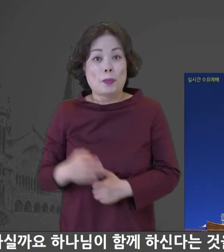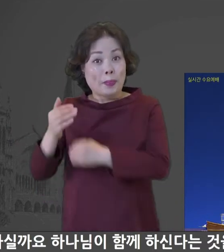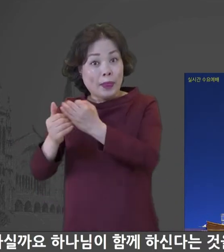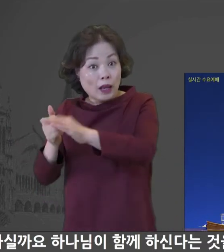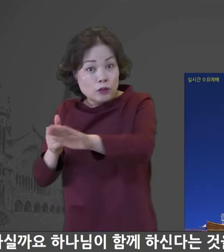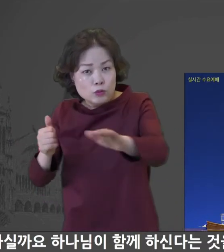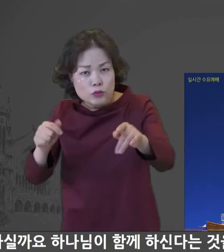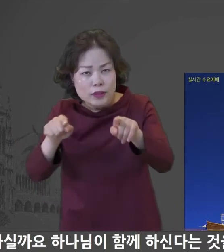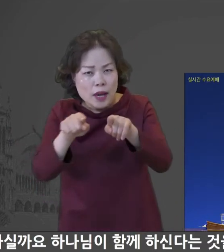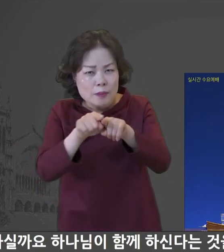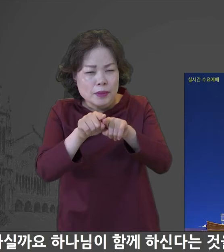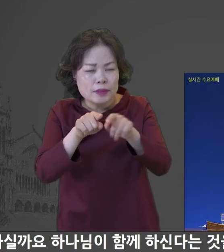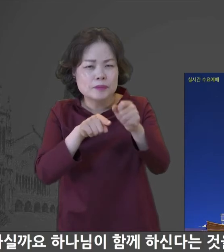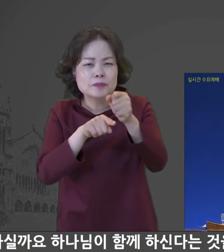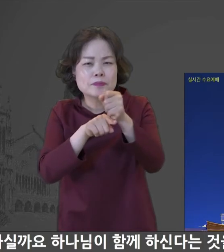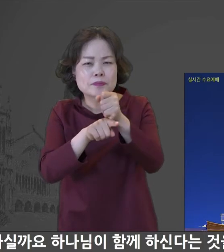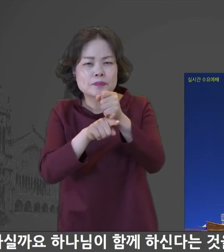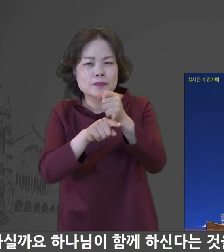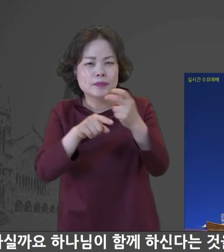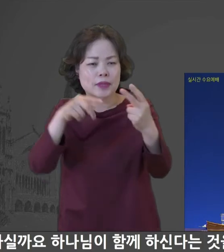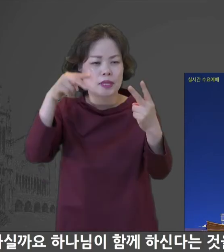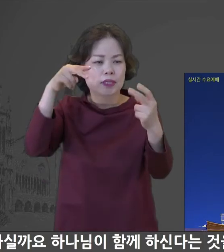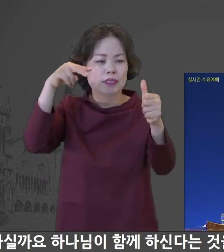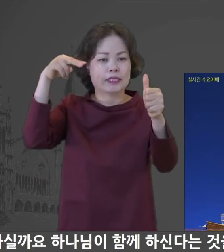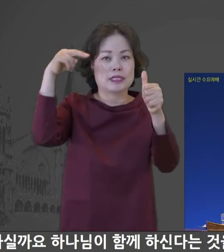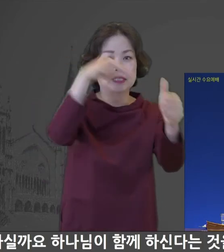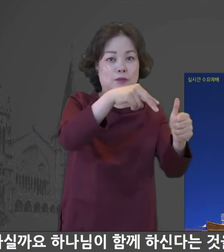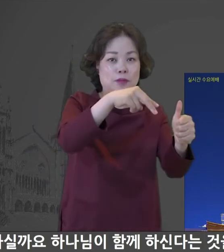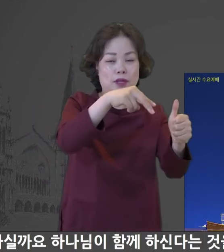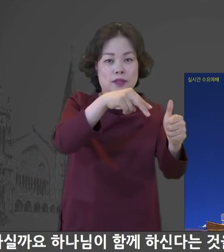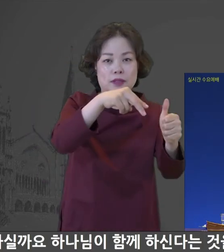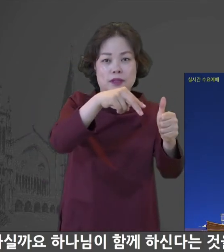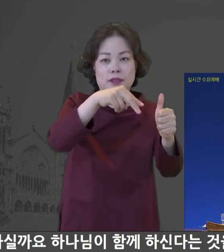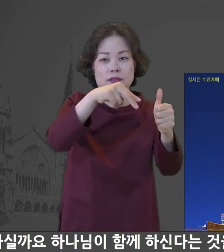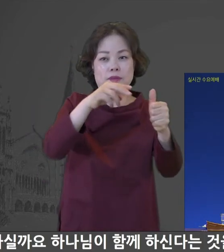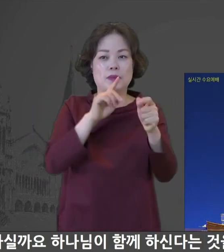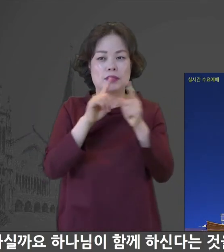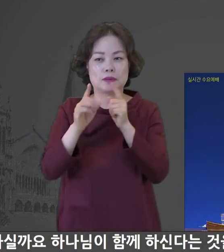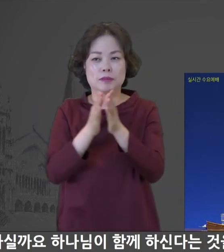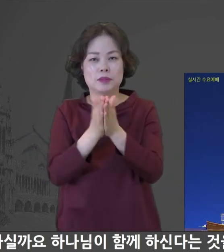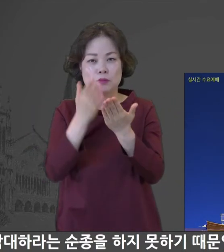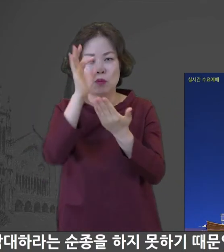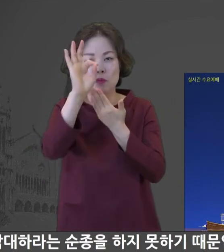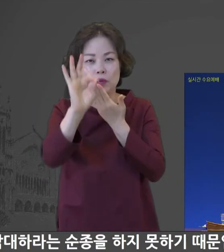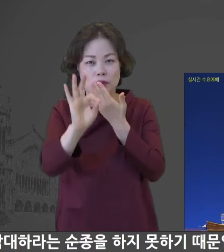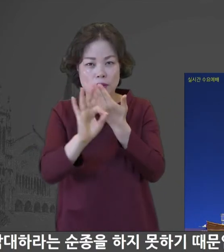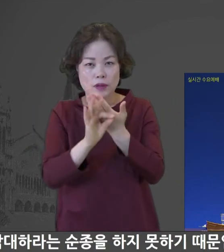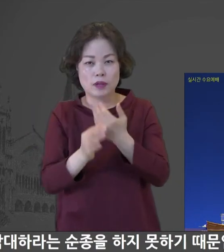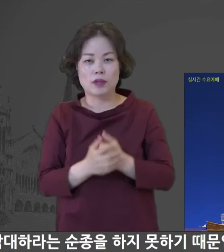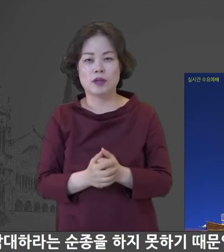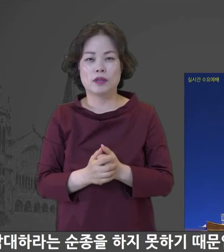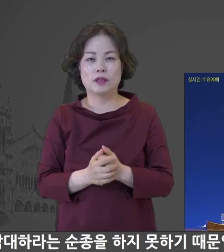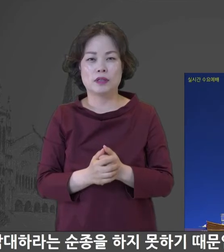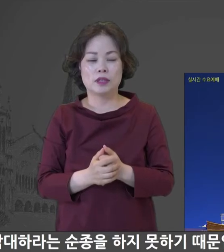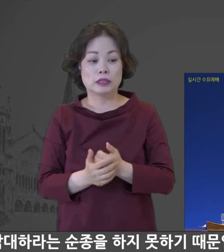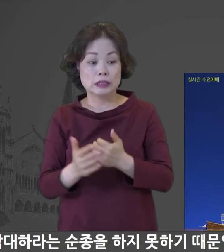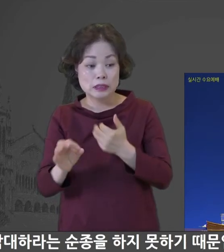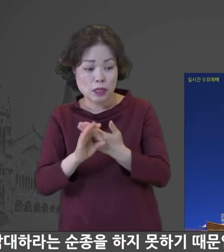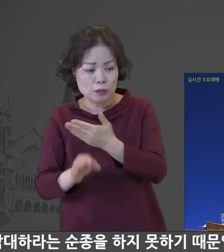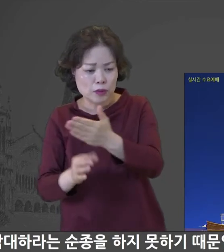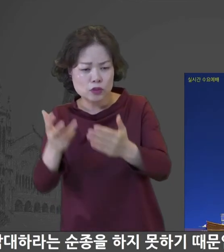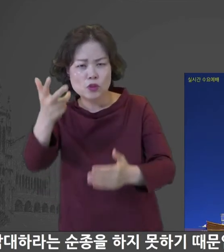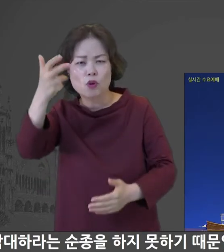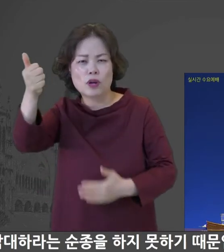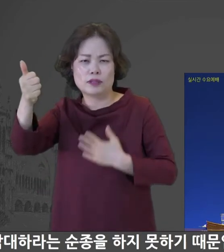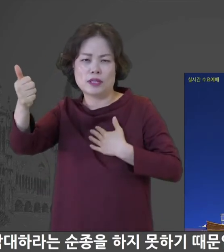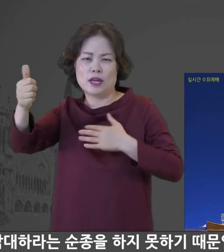하나님이 우리와 함께 하신다는 의미를 신명기 31장 8절의 말씀과 연결시켜보면 또 이렇게 연결해 볼 수 있습니다. 그리하면 여호와